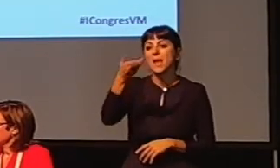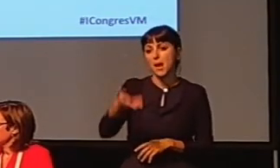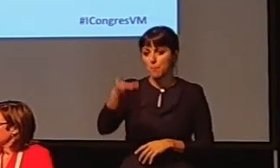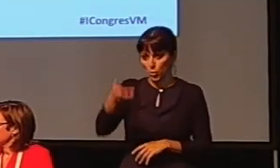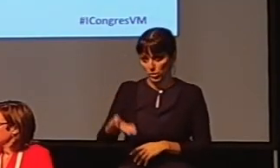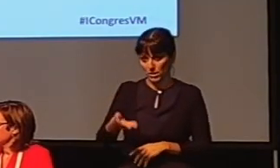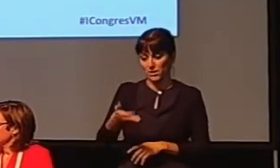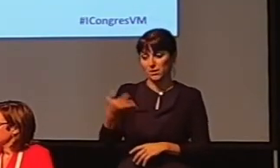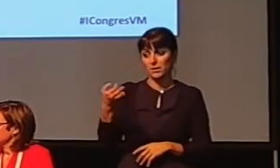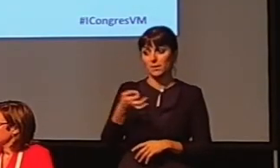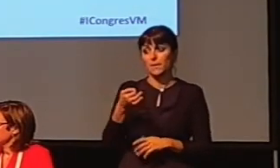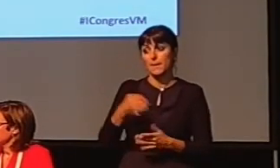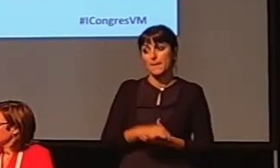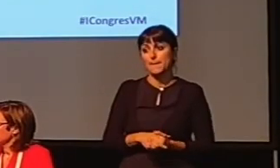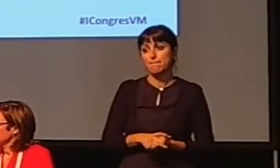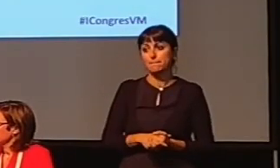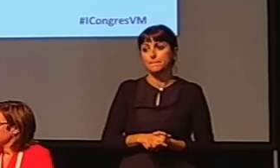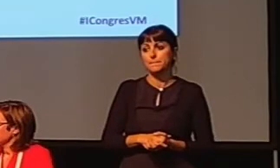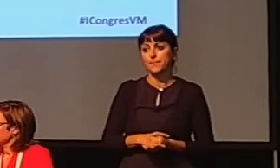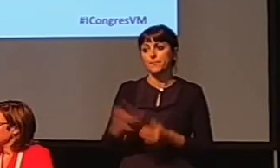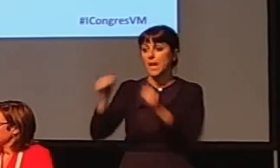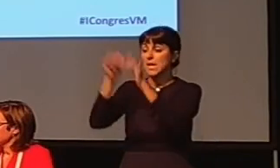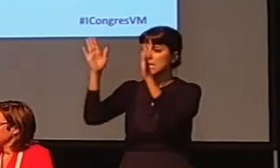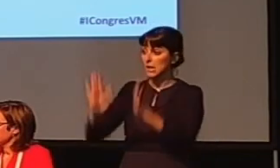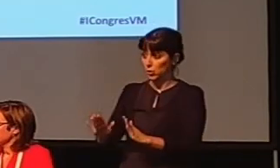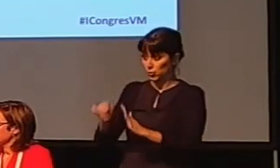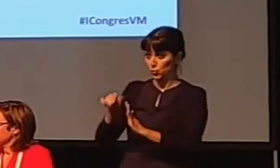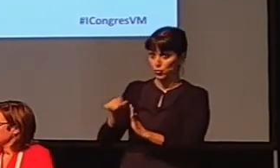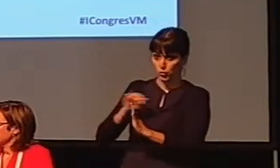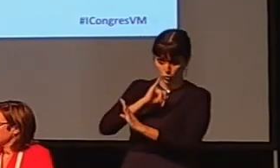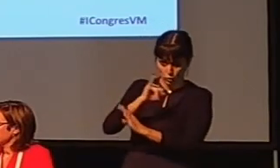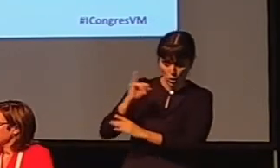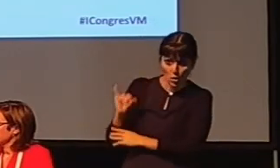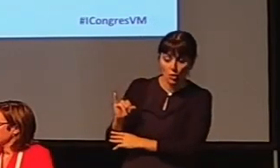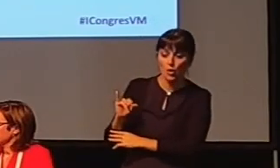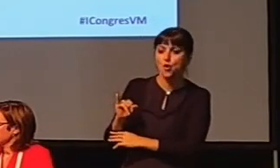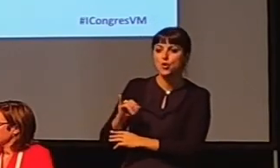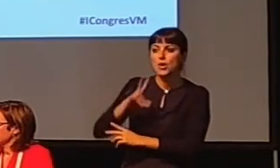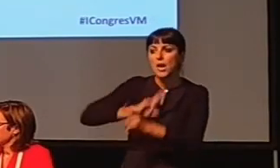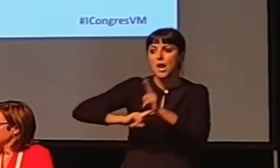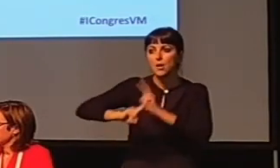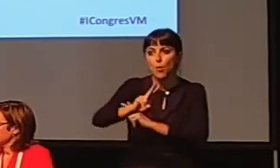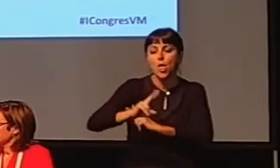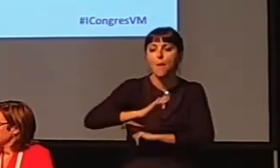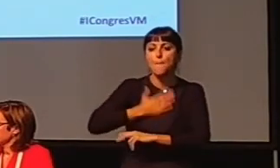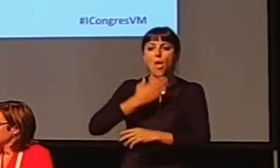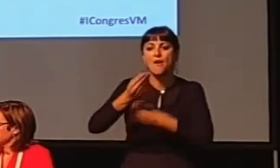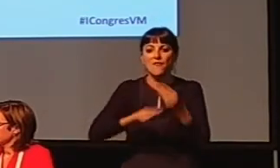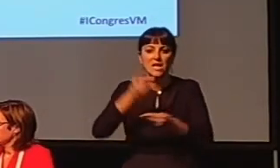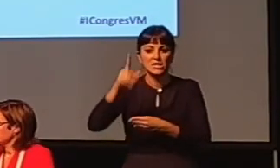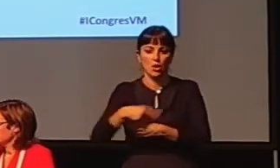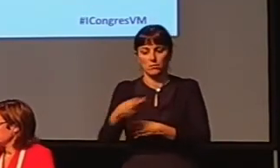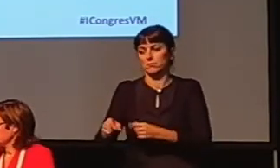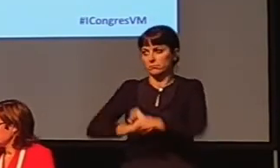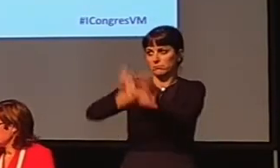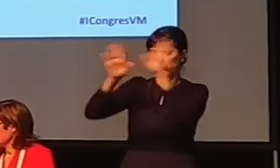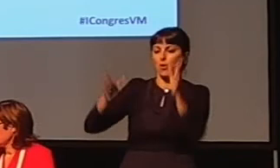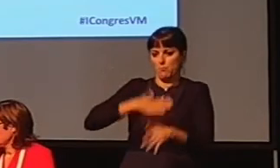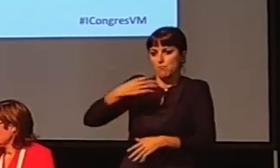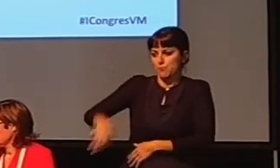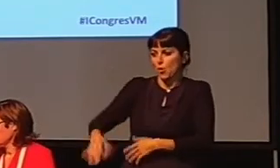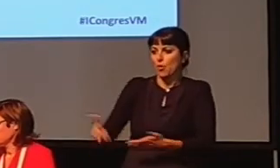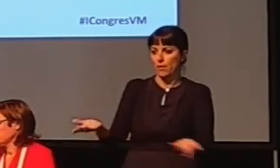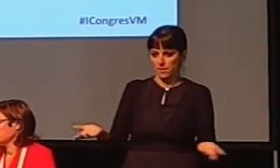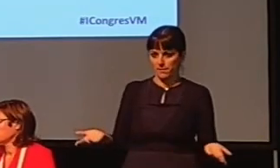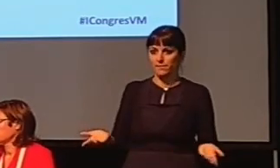importancia de que la respuesta institucional, ¿no? De si poden fer-ho o no poden fer-ho, és obvi que ho poden fer, ¿no? Vull dir que és obvi que en